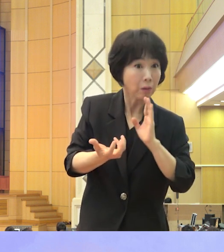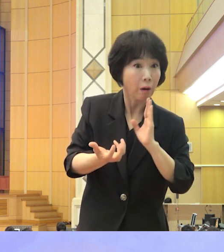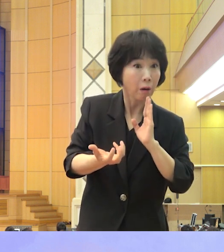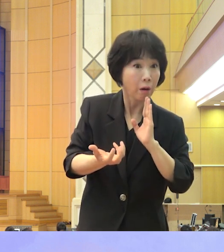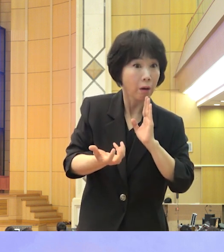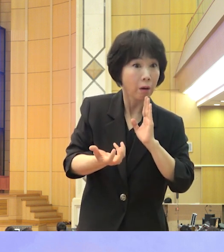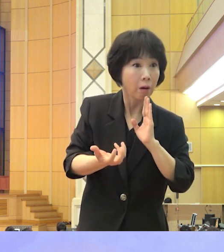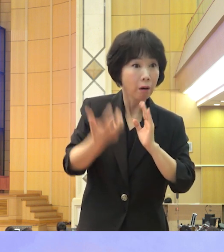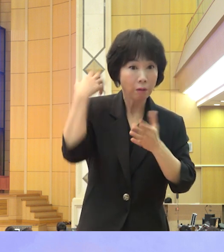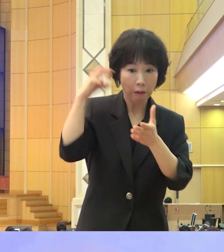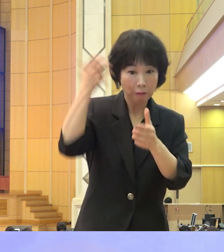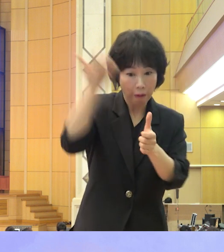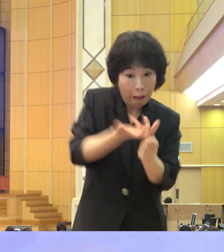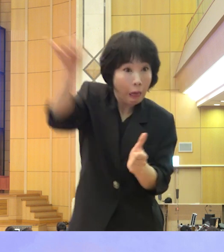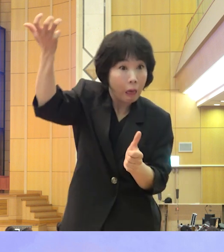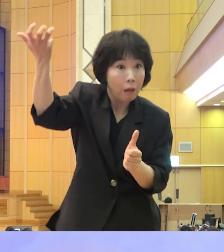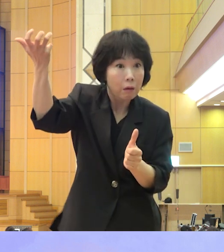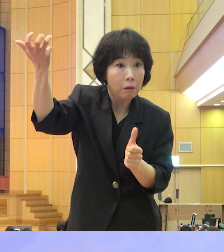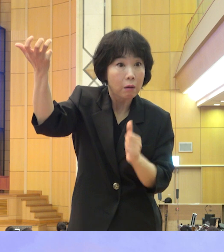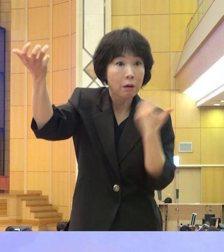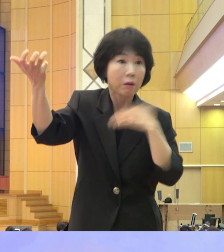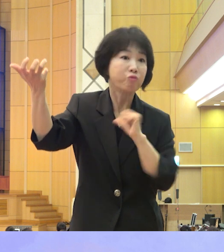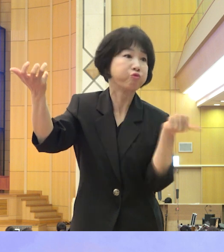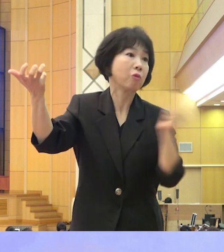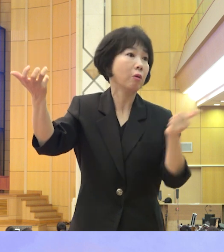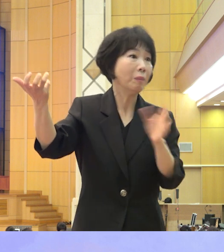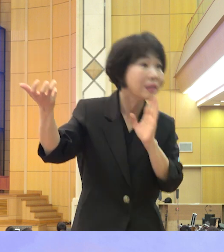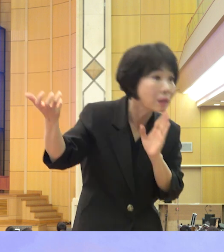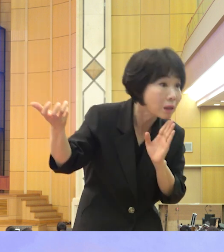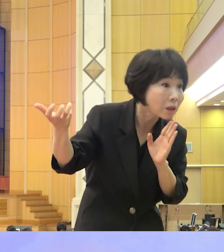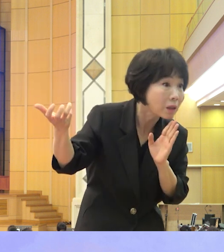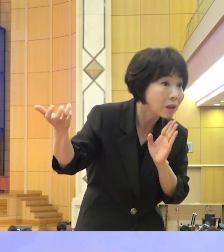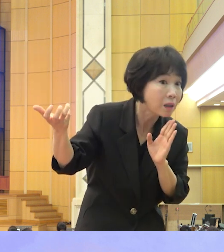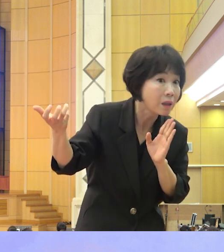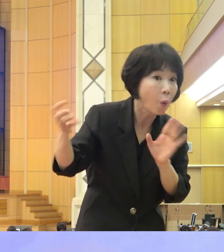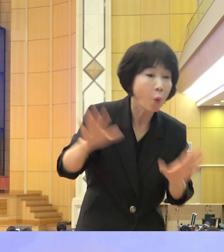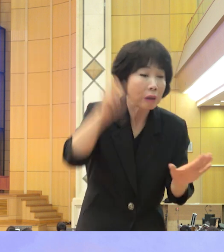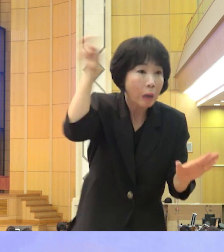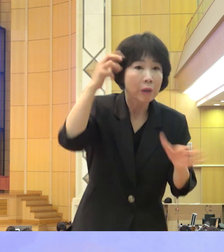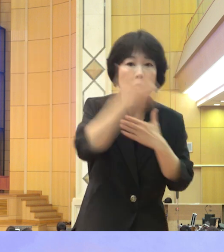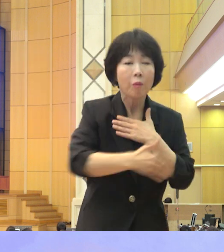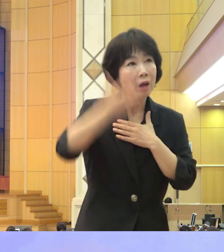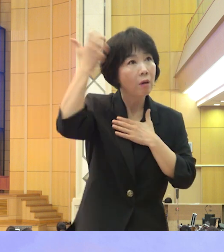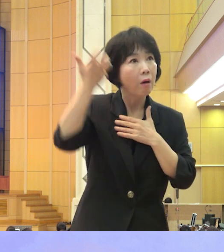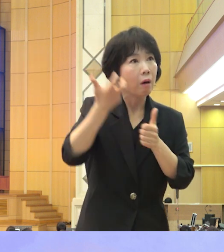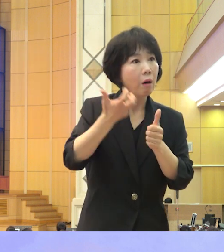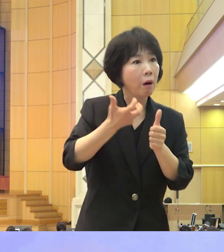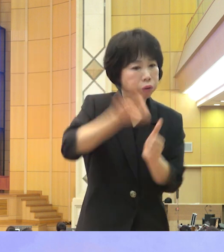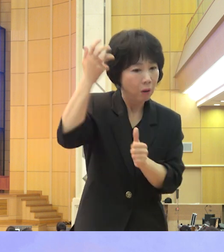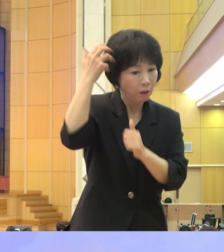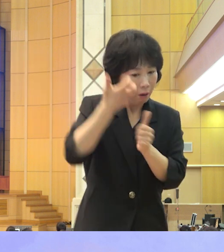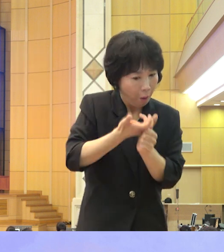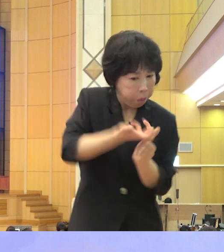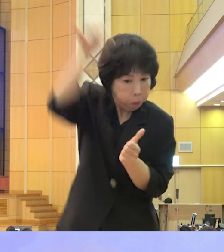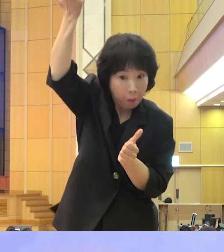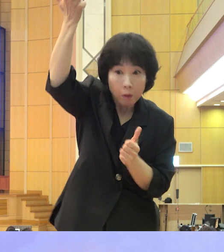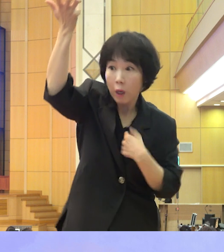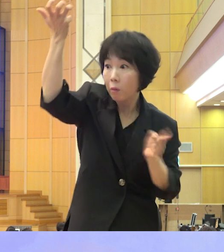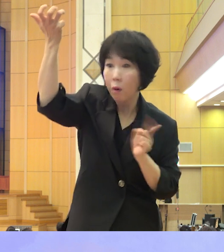상관없이 영혼이 이 순간이라도 내 영혼이 육체에서 빠져나가는